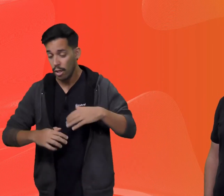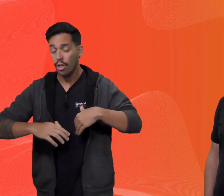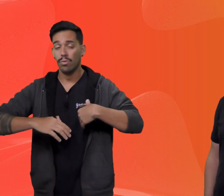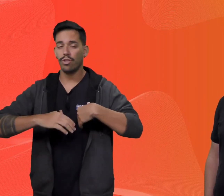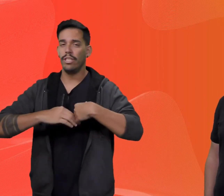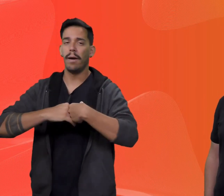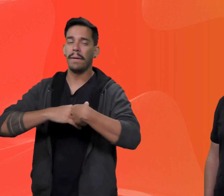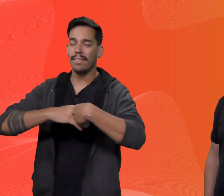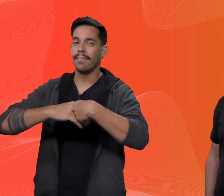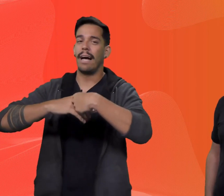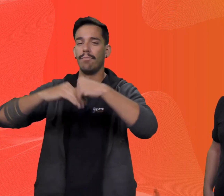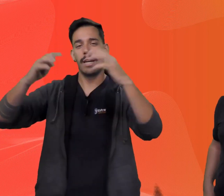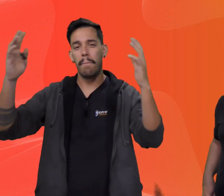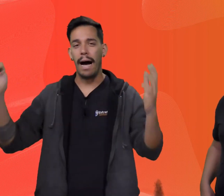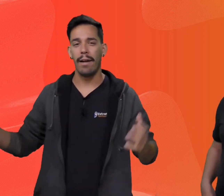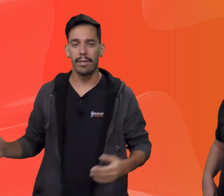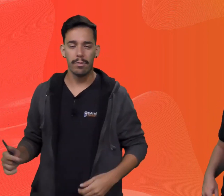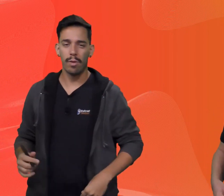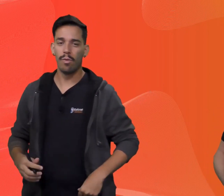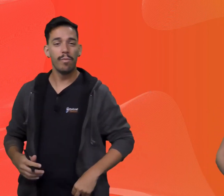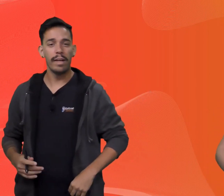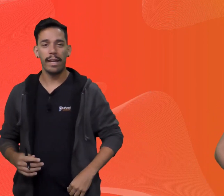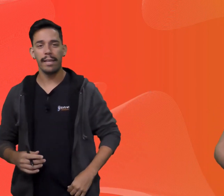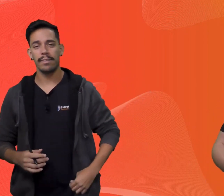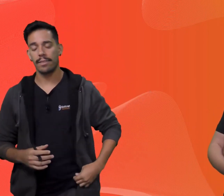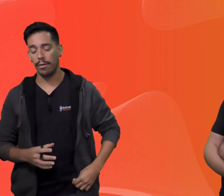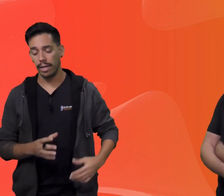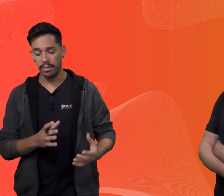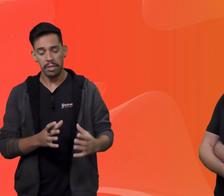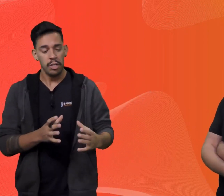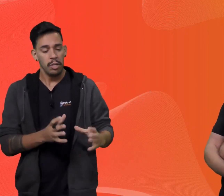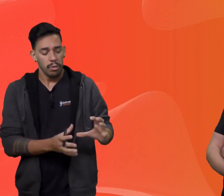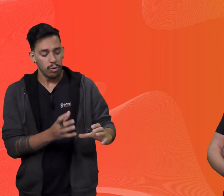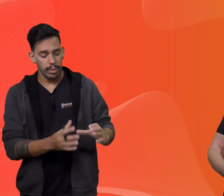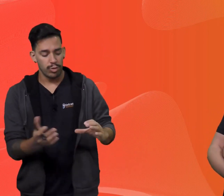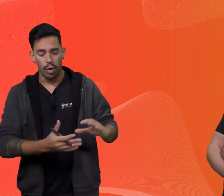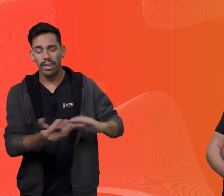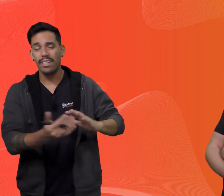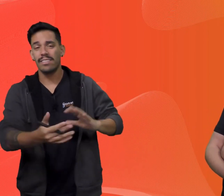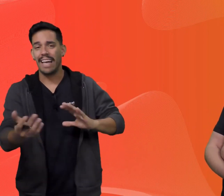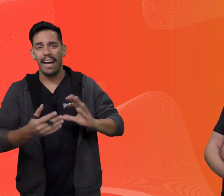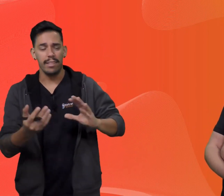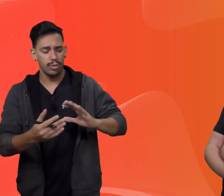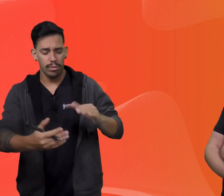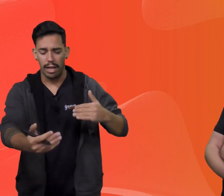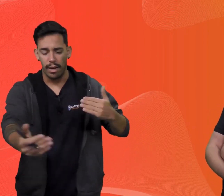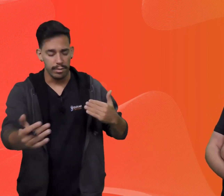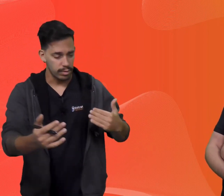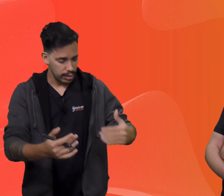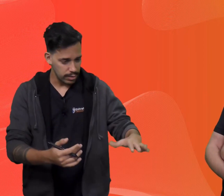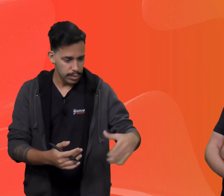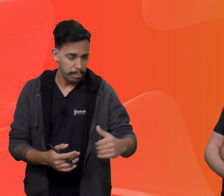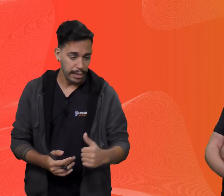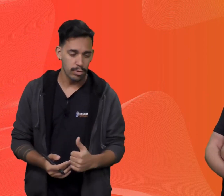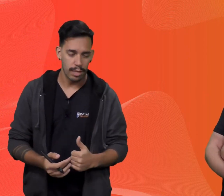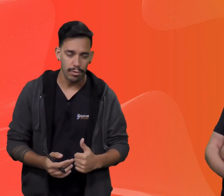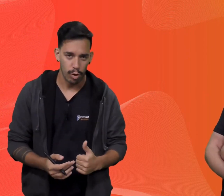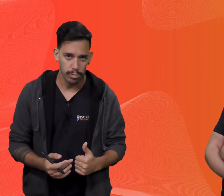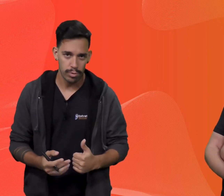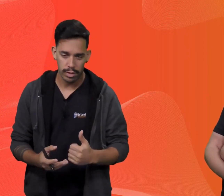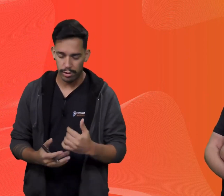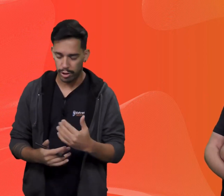químicos. Um dia apresentar um trabalho, né, numa conferência e tal, e ele começou a organizar isso nesses